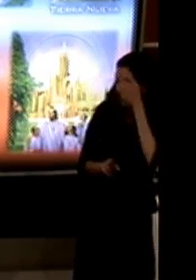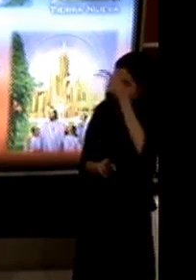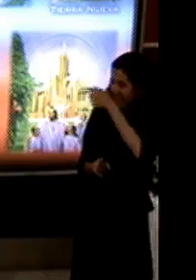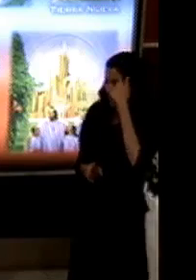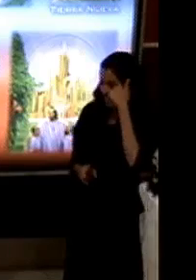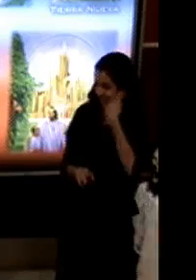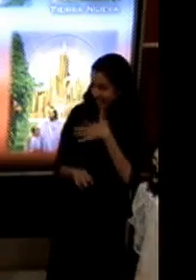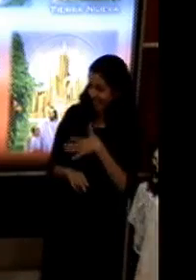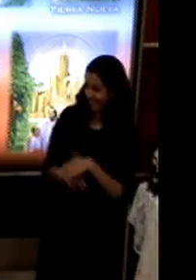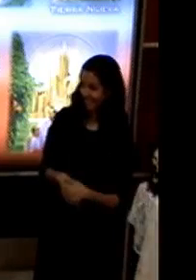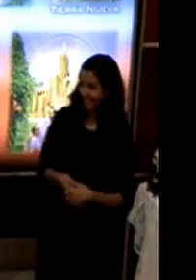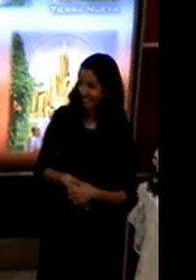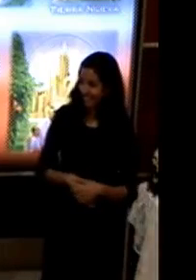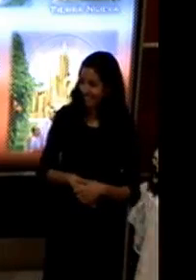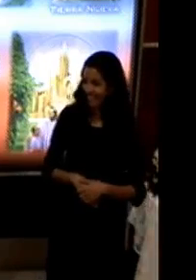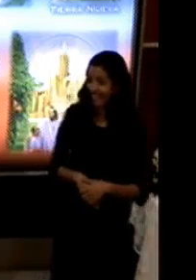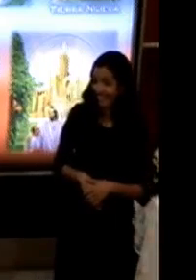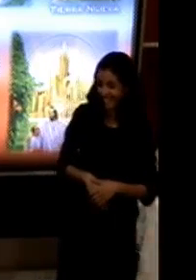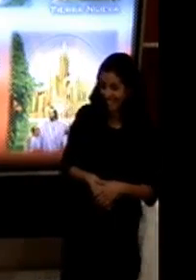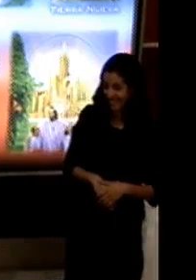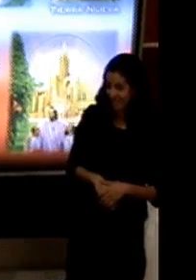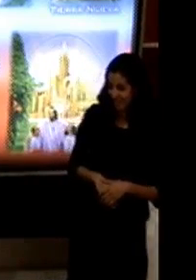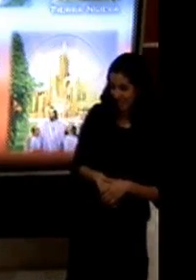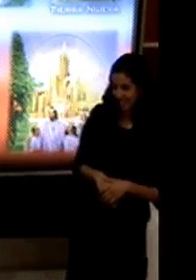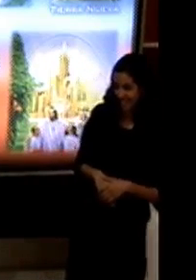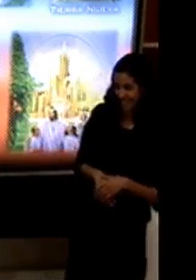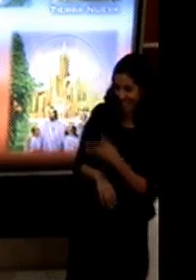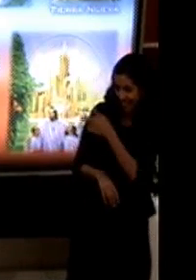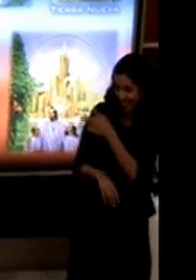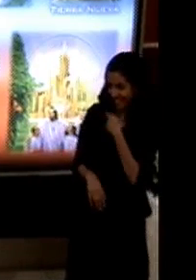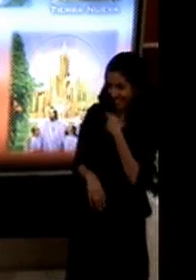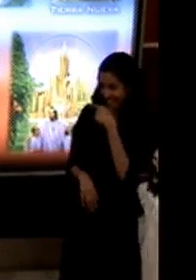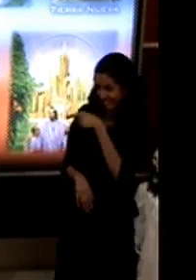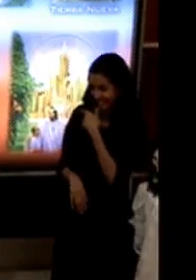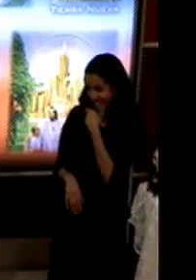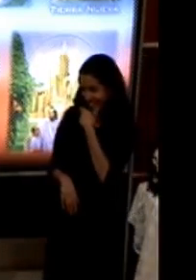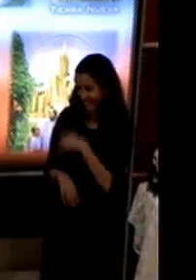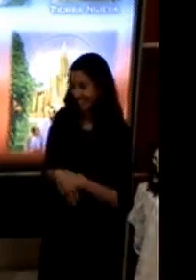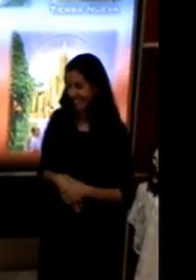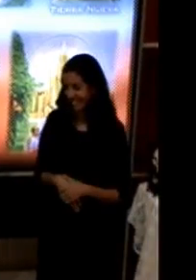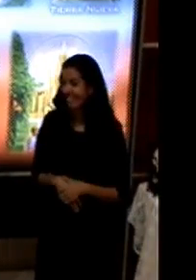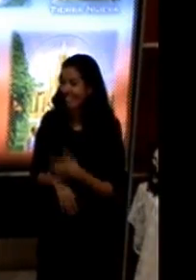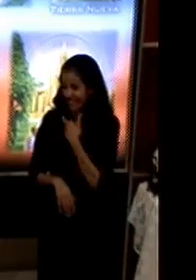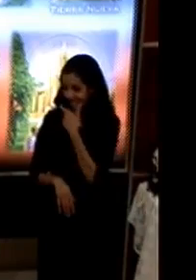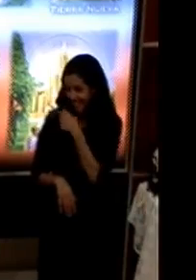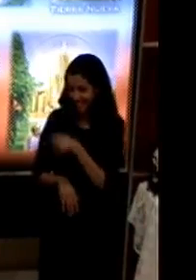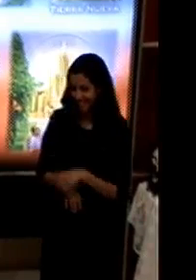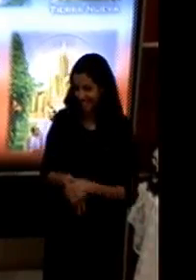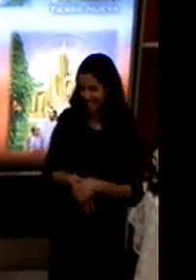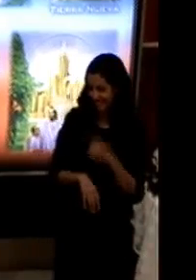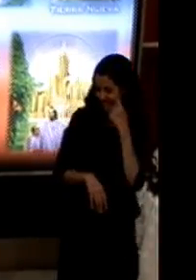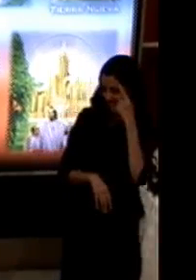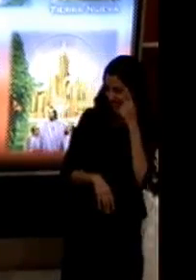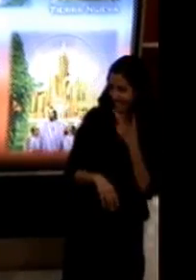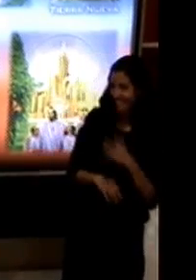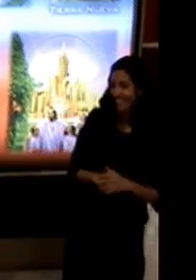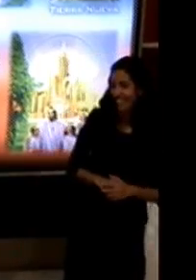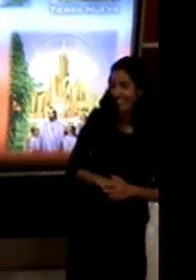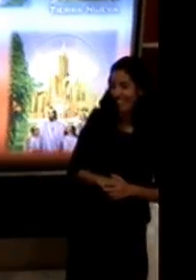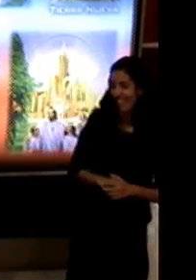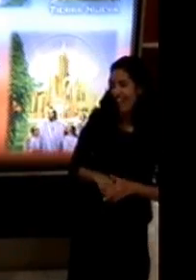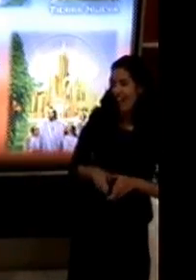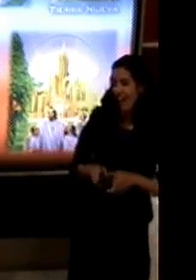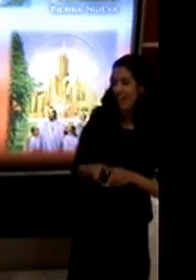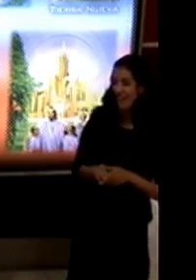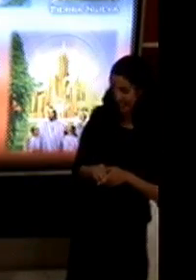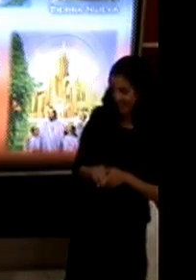sé qué te reís, Mario. Creo que no me la regalaron porque... El profesor dice, conozco en tu capacidad, sé